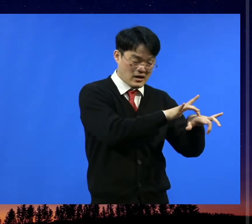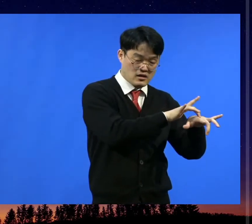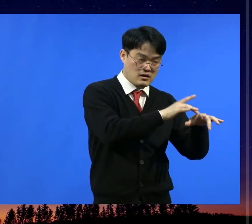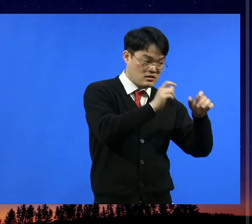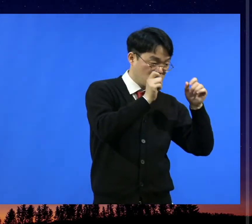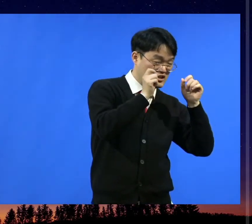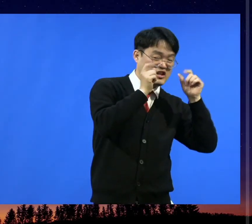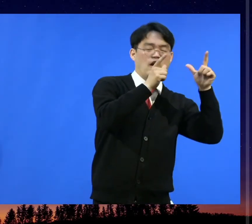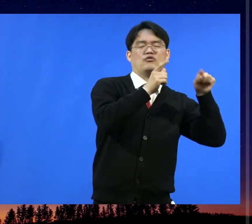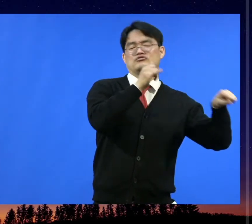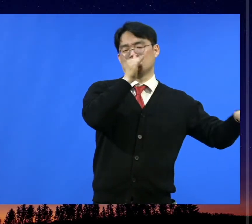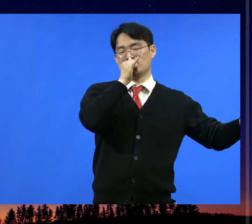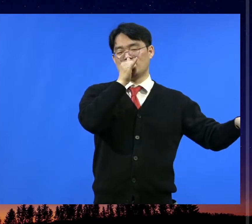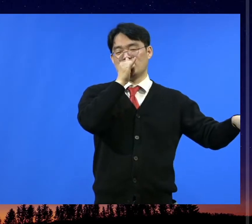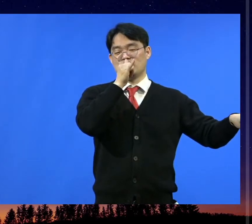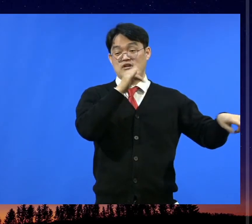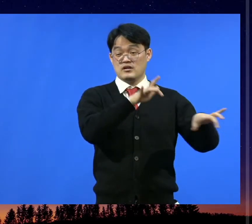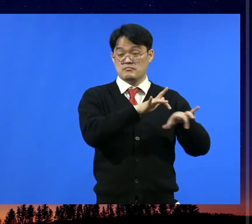마귀는